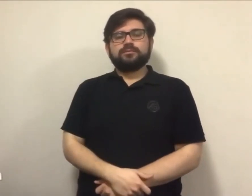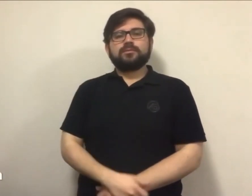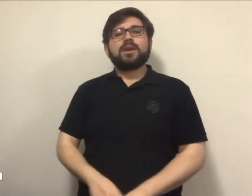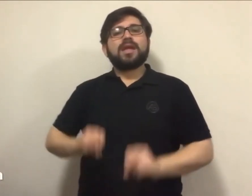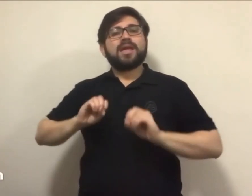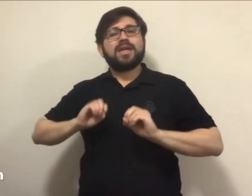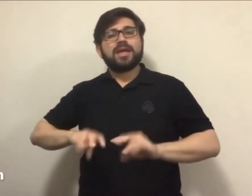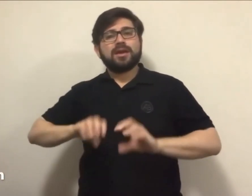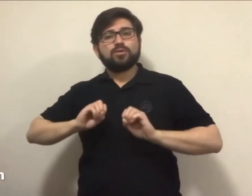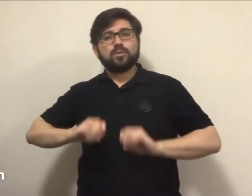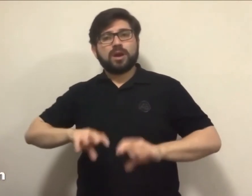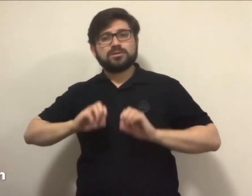Educación.